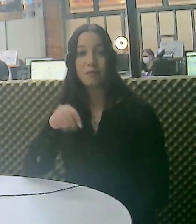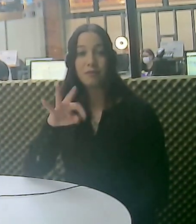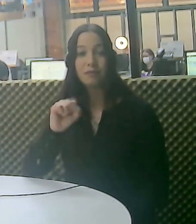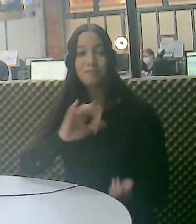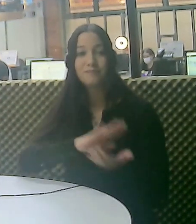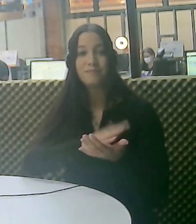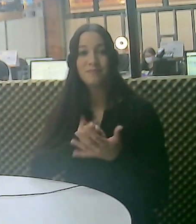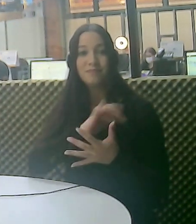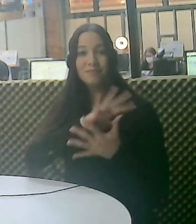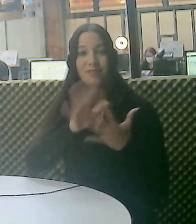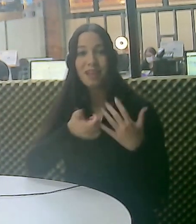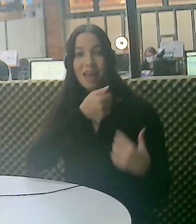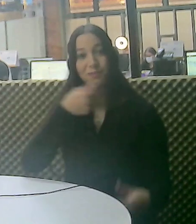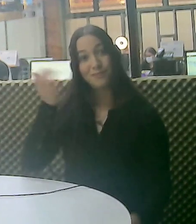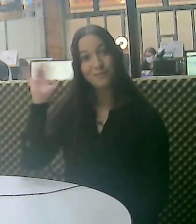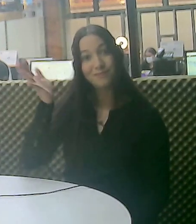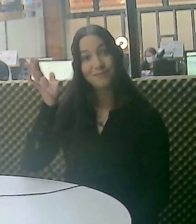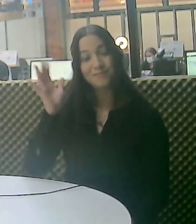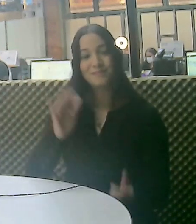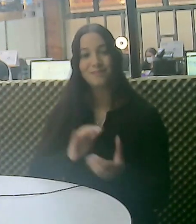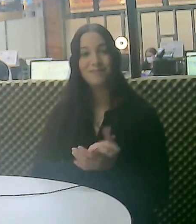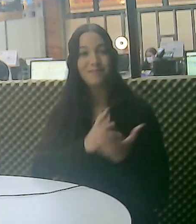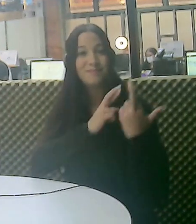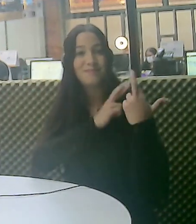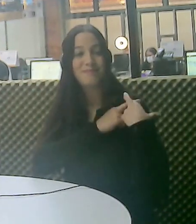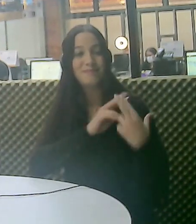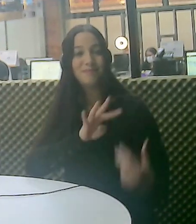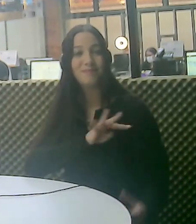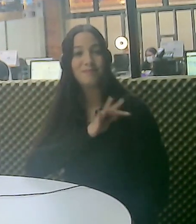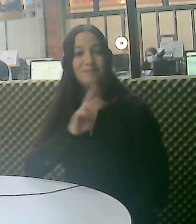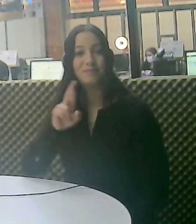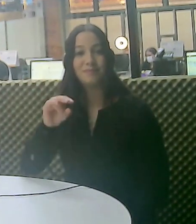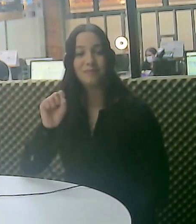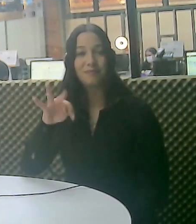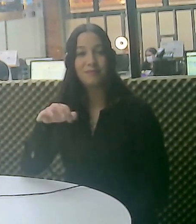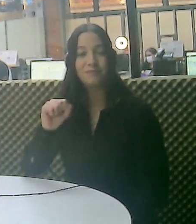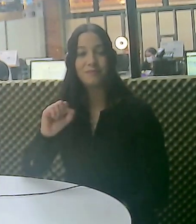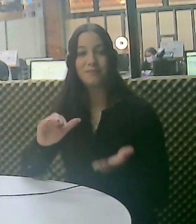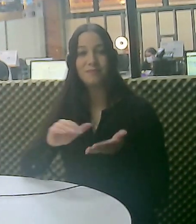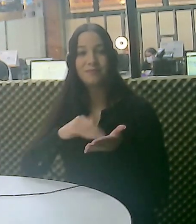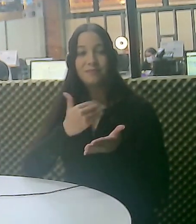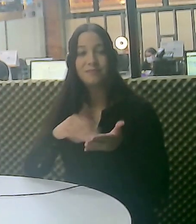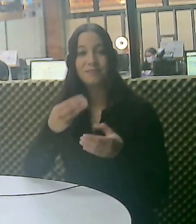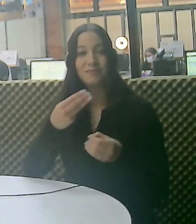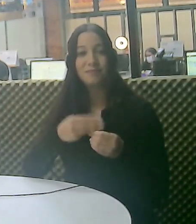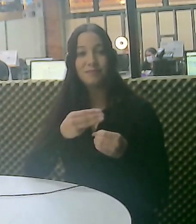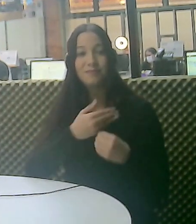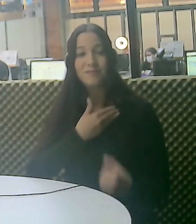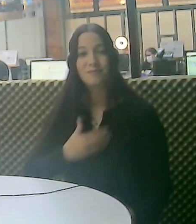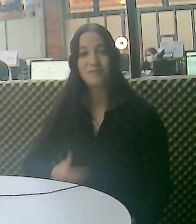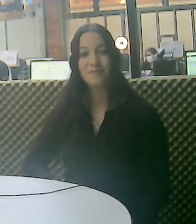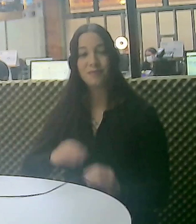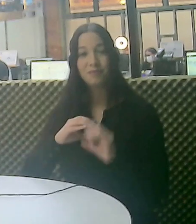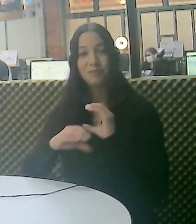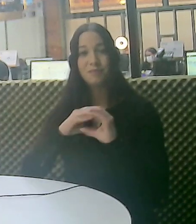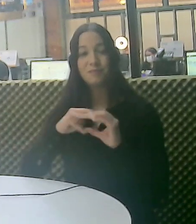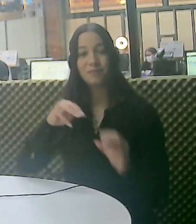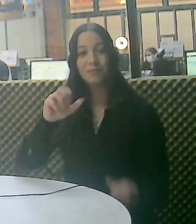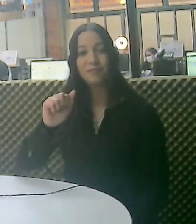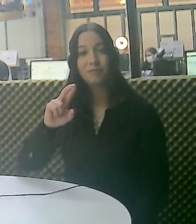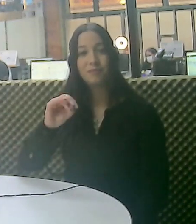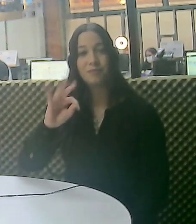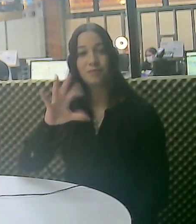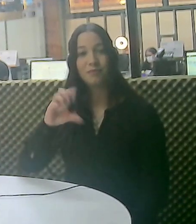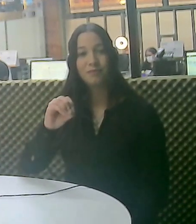Montes. Tradução em Libras, Amanda Valentim. Responsável técnico, Cristiano Silva. Secretário Municipal de Governo e